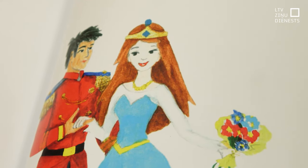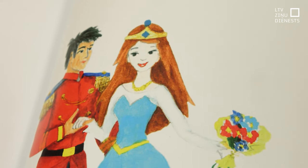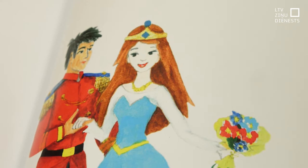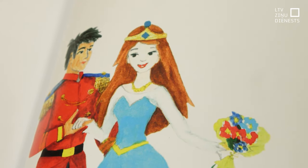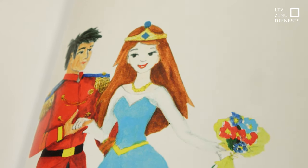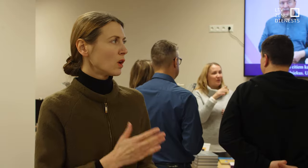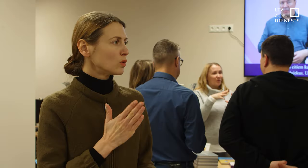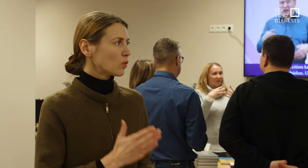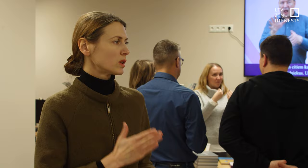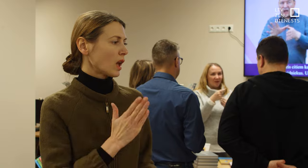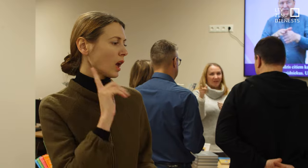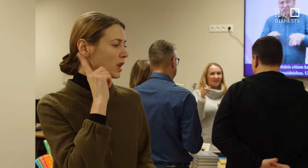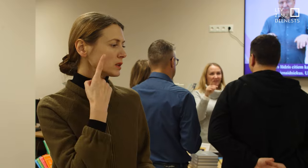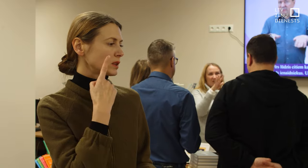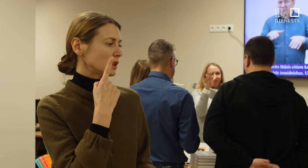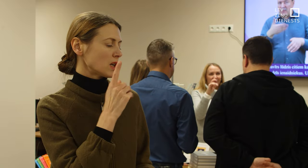ļoti patīk.